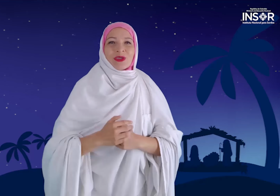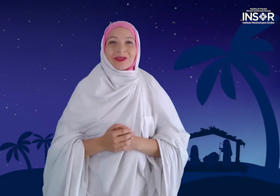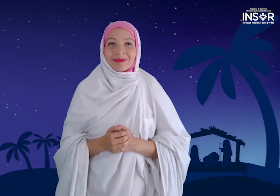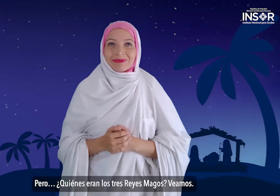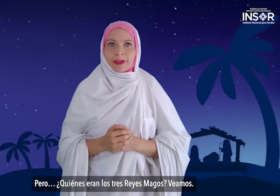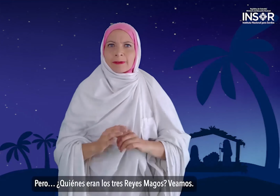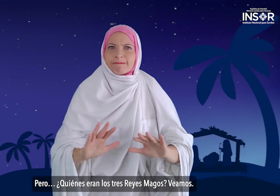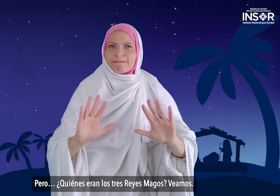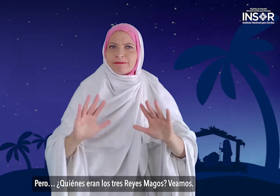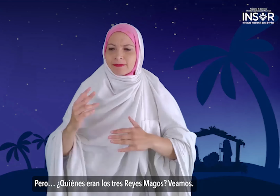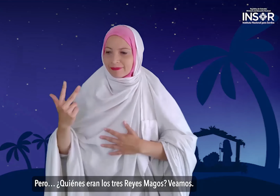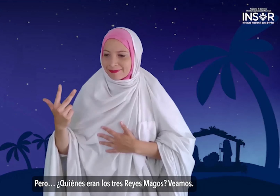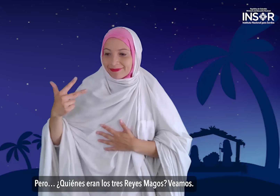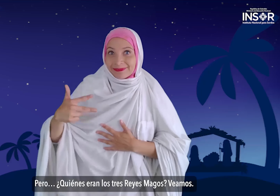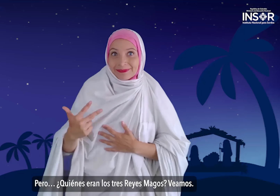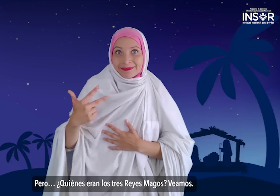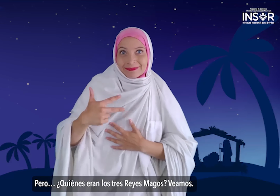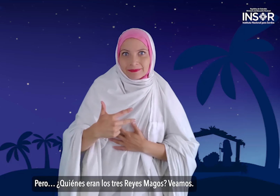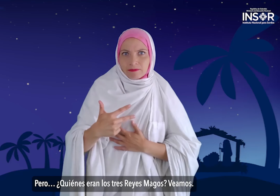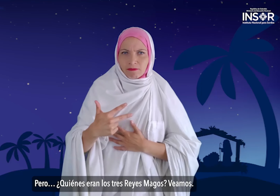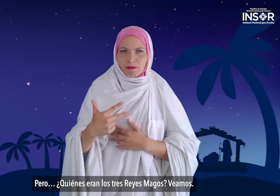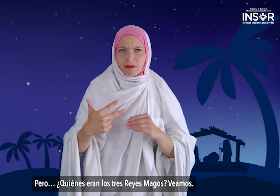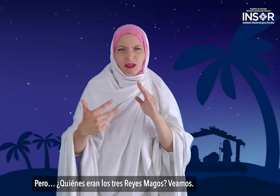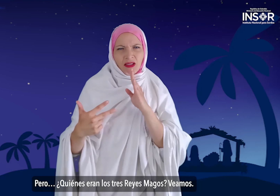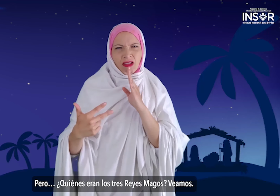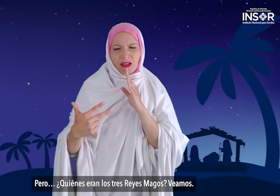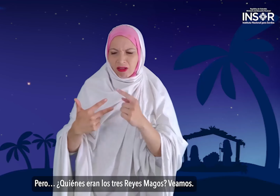Pero, ¿quiénes eran los tres reyes magos?